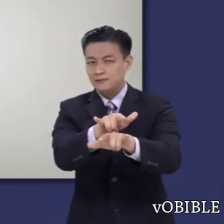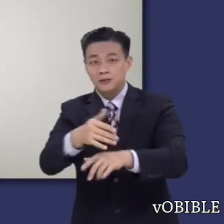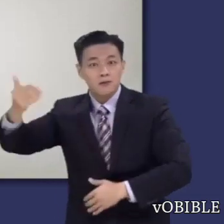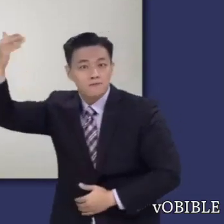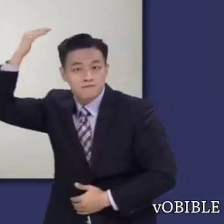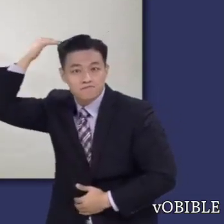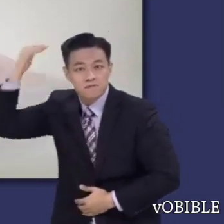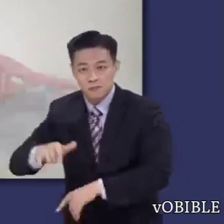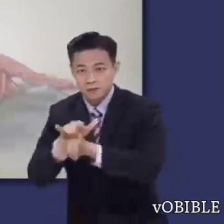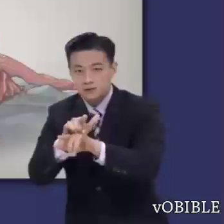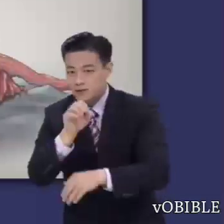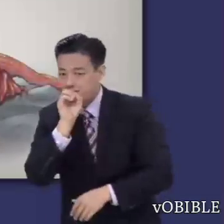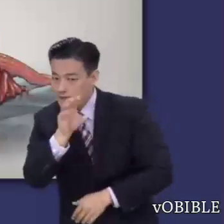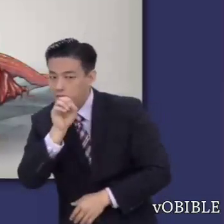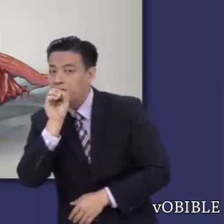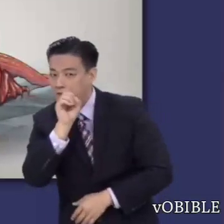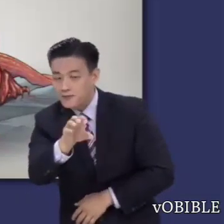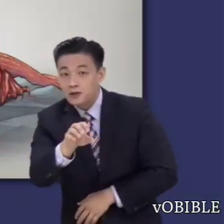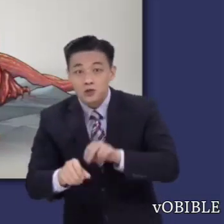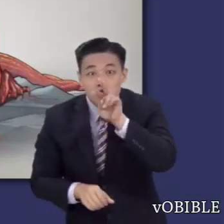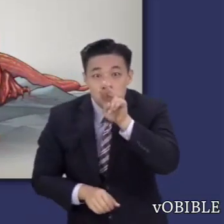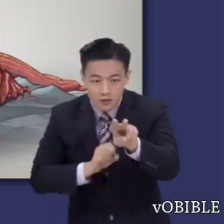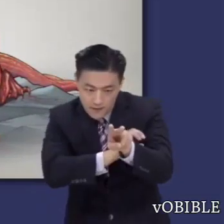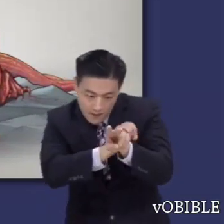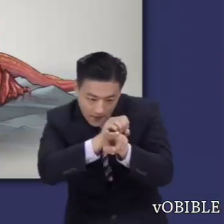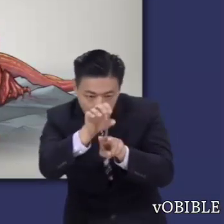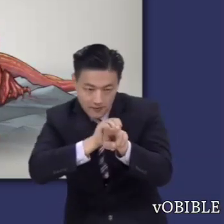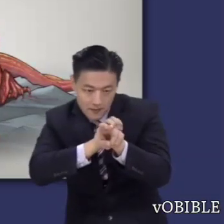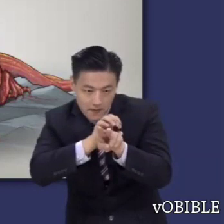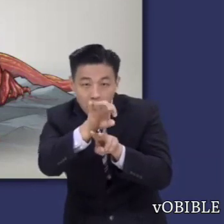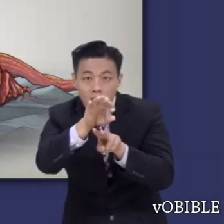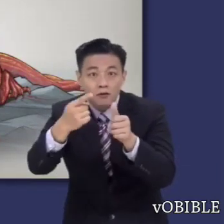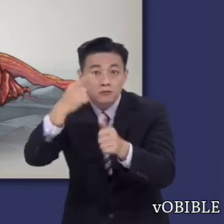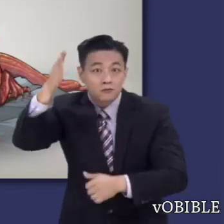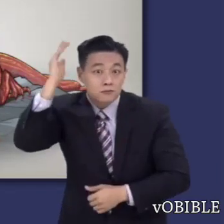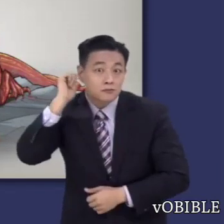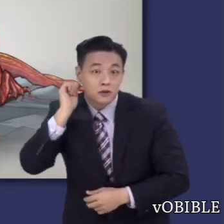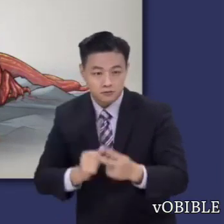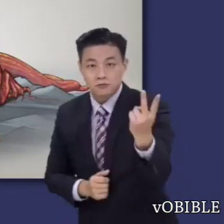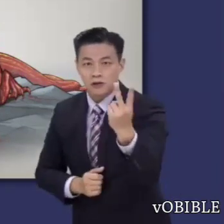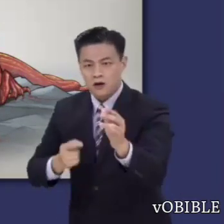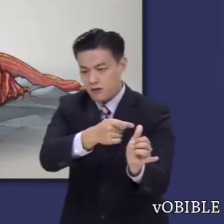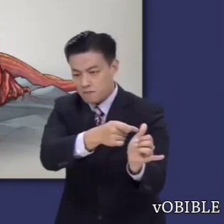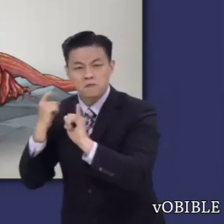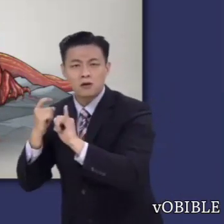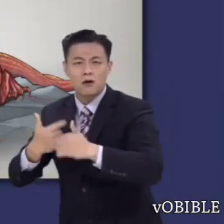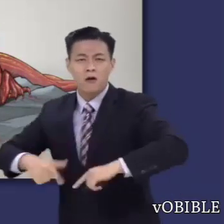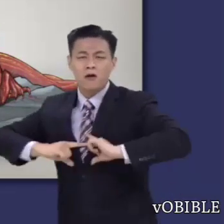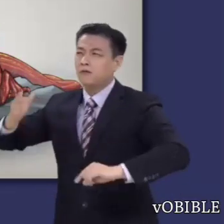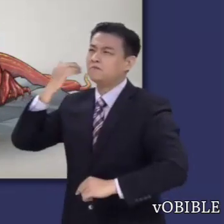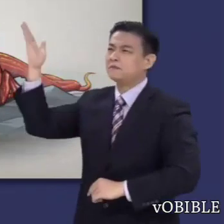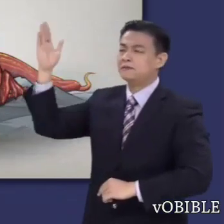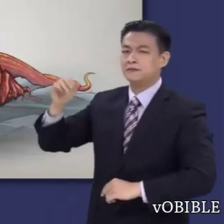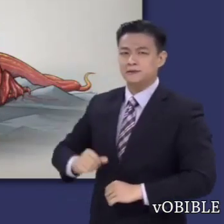启示录说明，魔鬼撒旦就是最初的那条蛇，就是他利用一条蛇引发了人类最初的